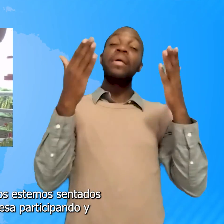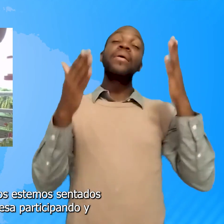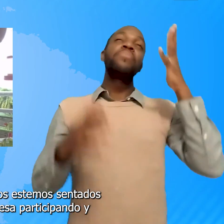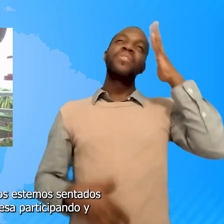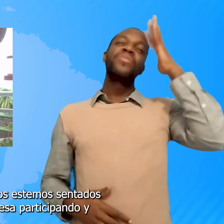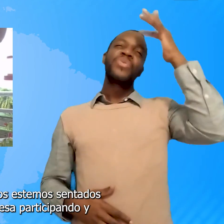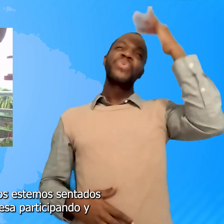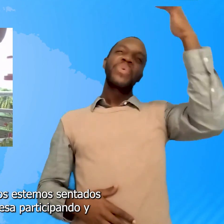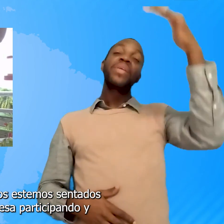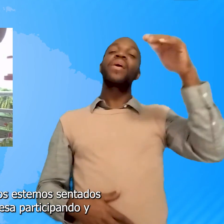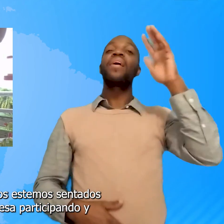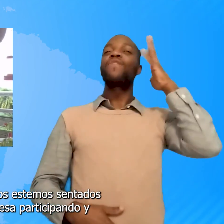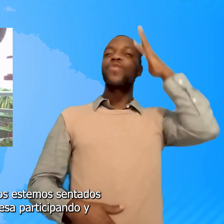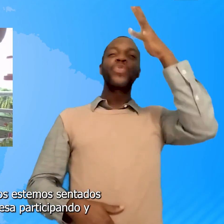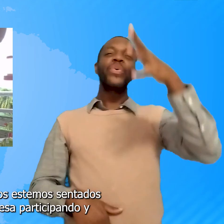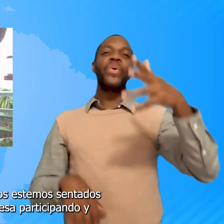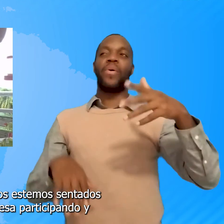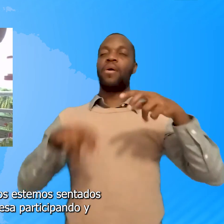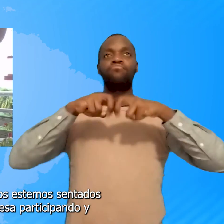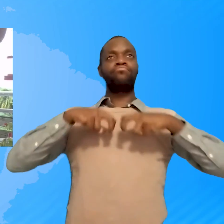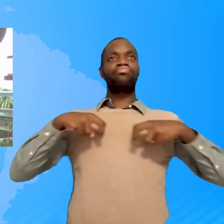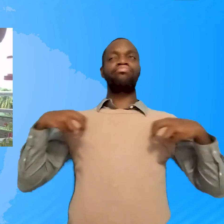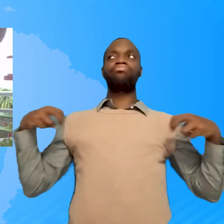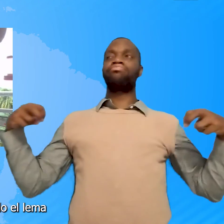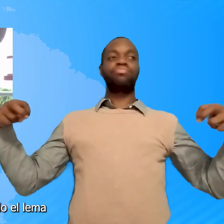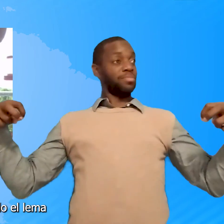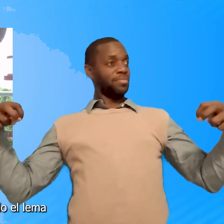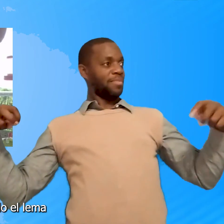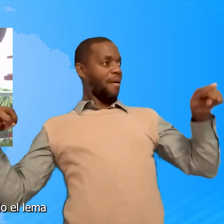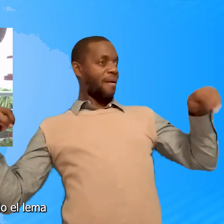estemos sentados alrededor de la mesa participando y